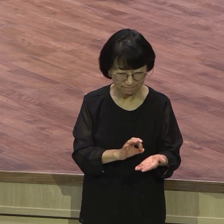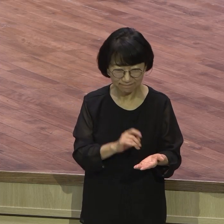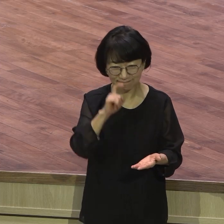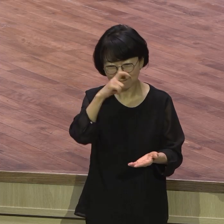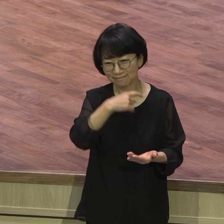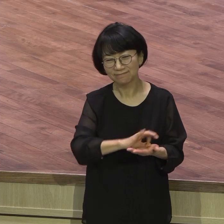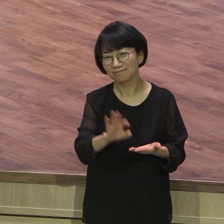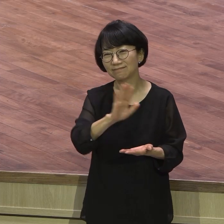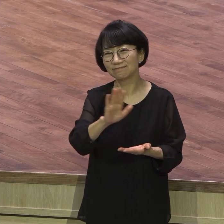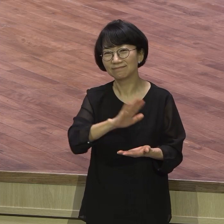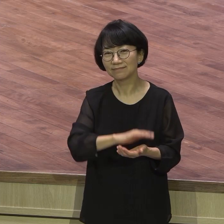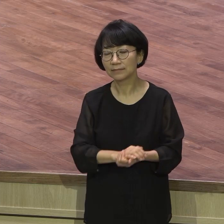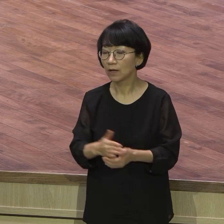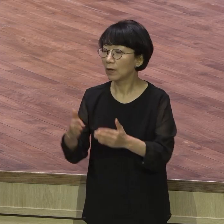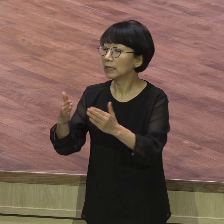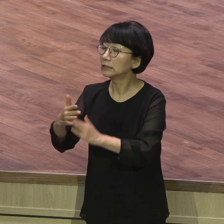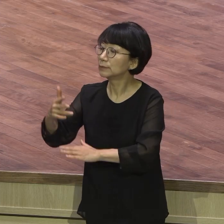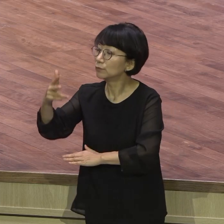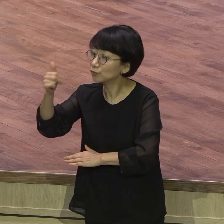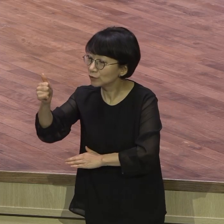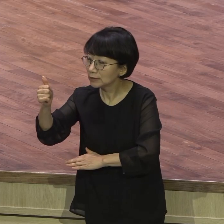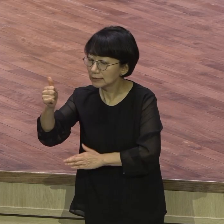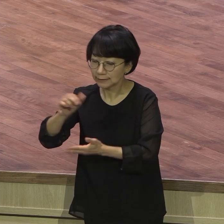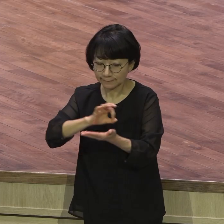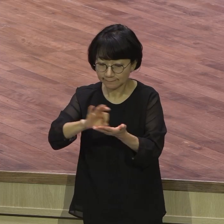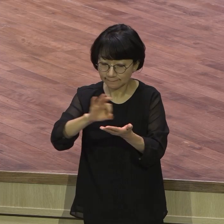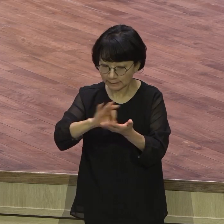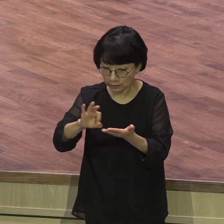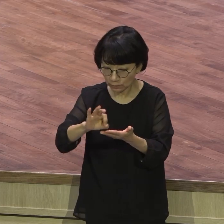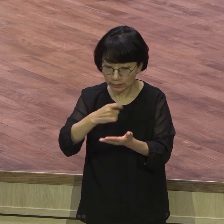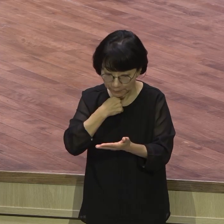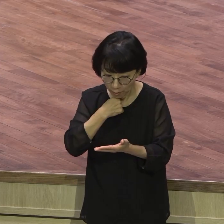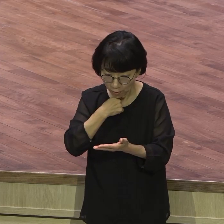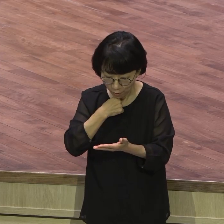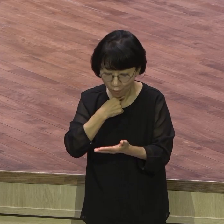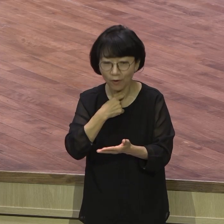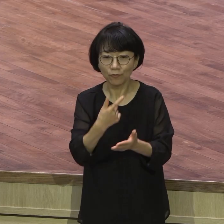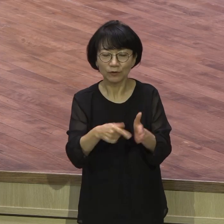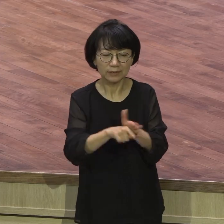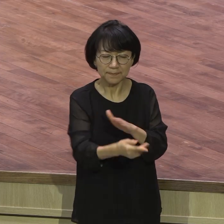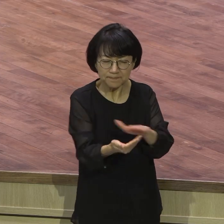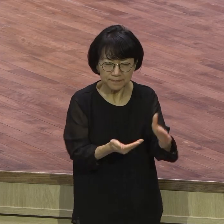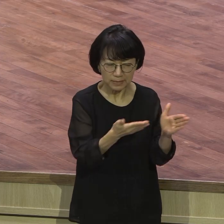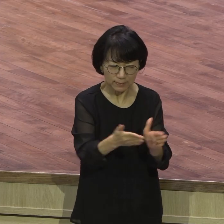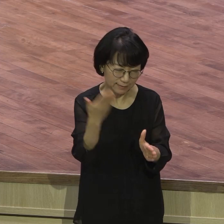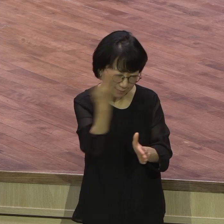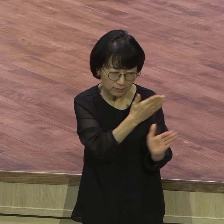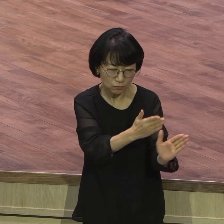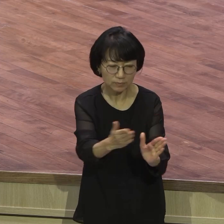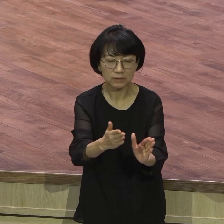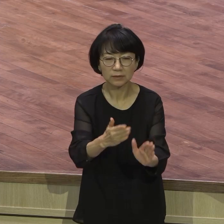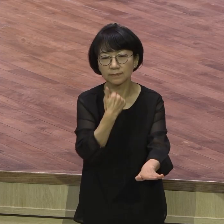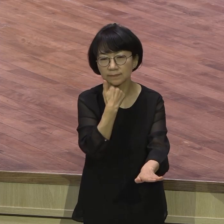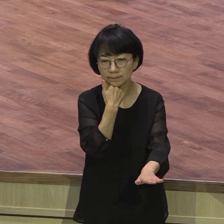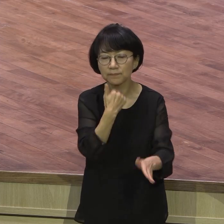다시 말하면 주인이 설 수 있도록 준비되어 있어야 돼요 준비되어 있어야 돼요